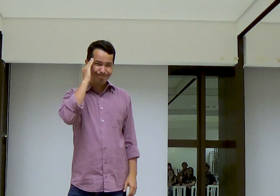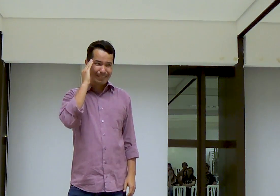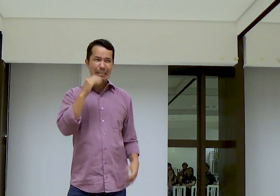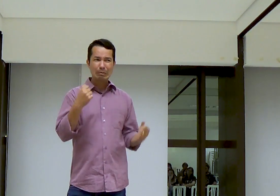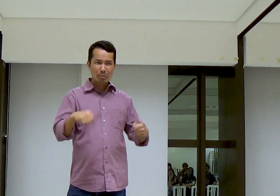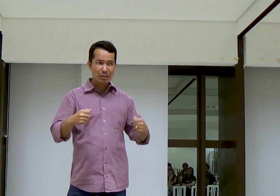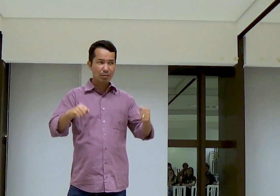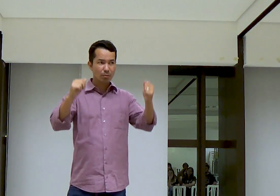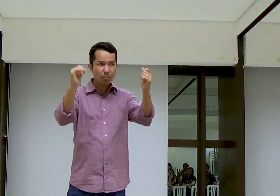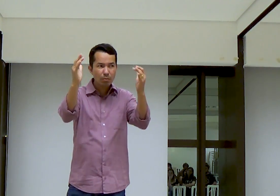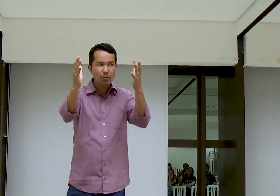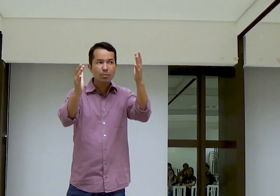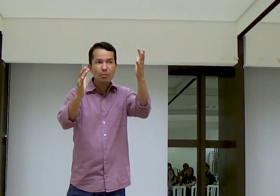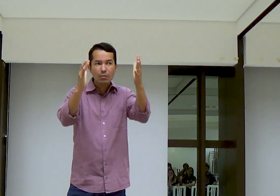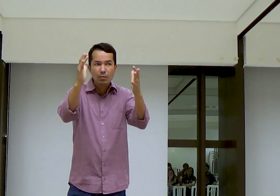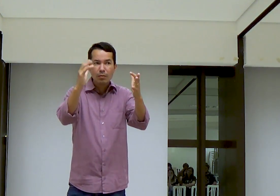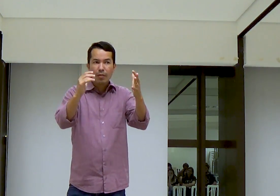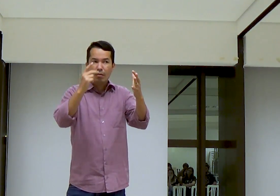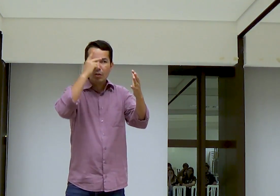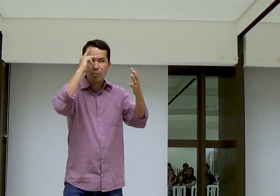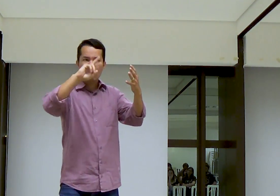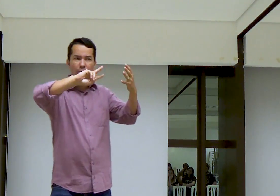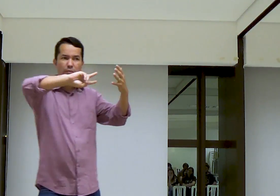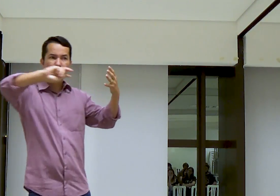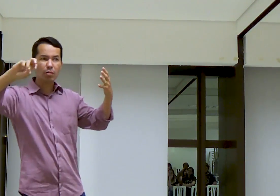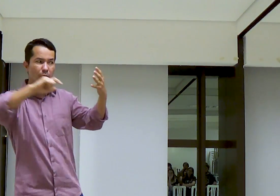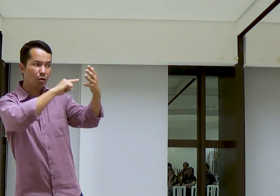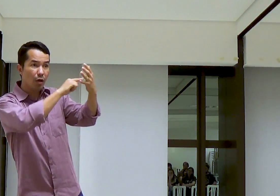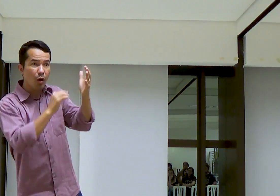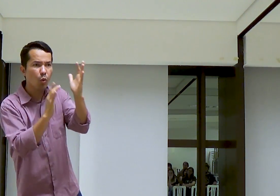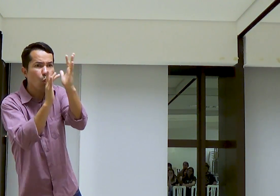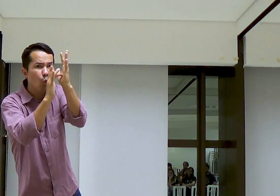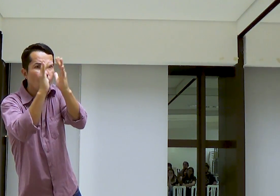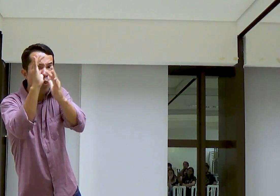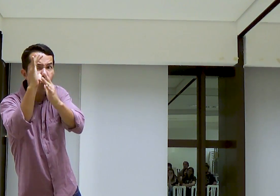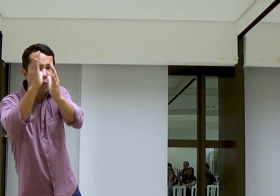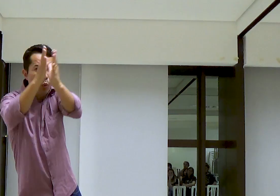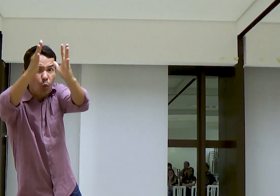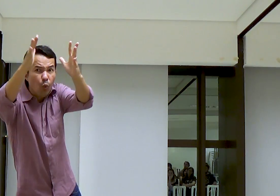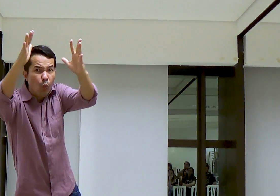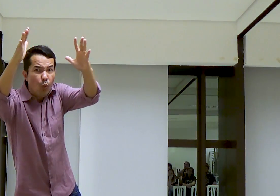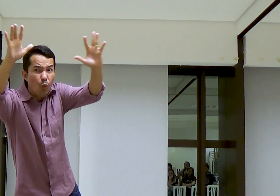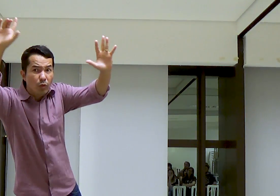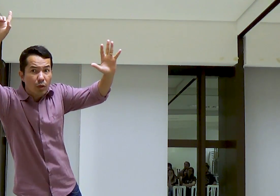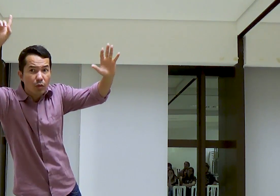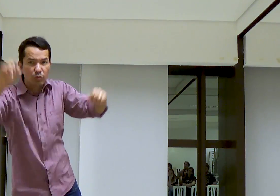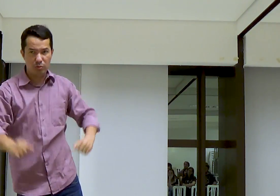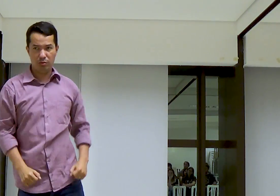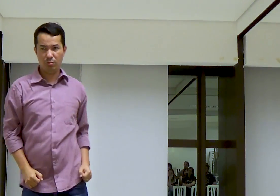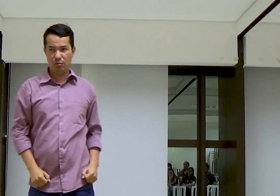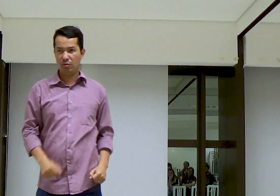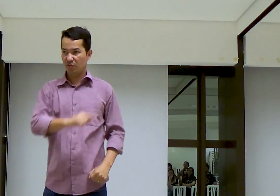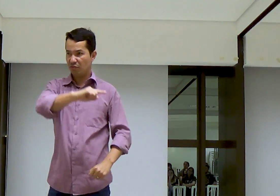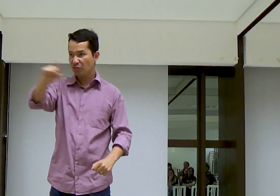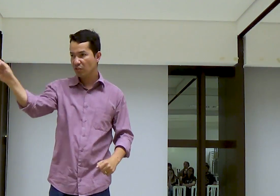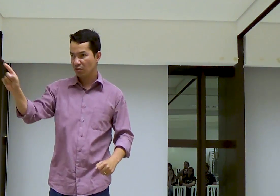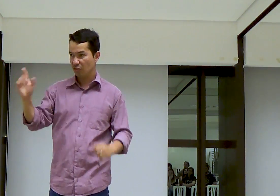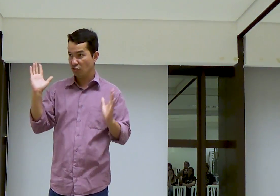sentido, sinalizando coisa que não é boa. As pessoas precisam perceber Jesus também na